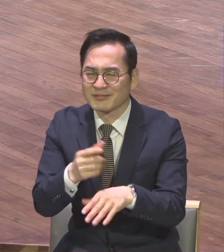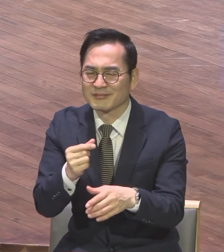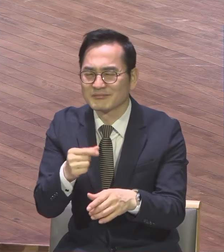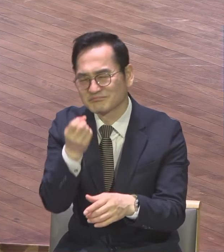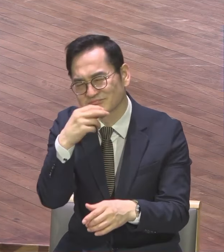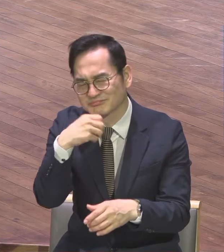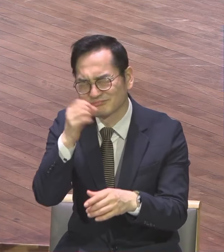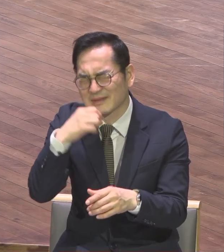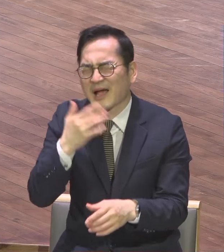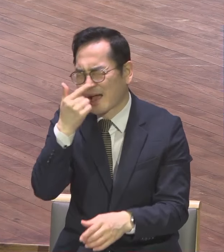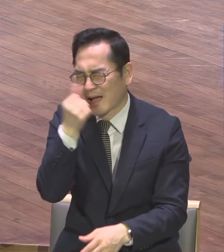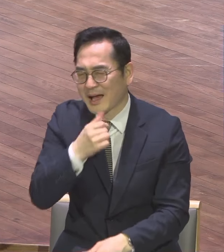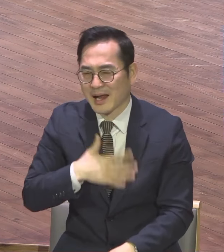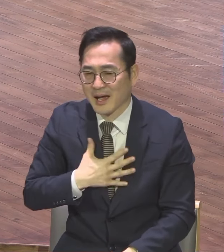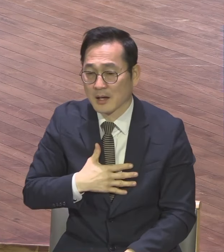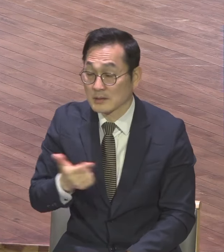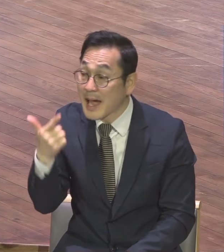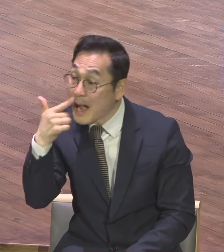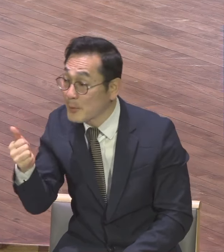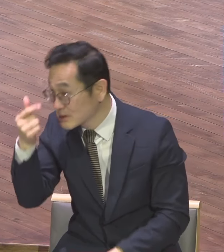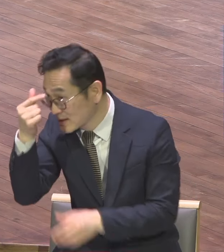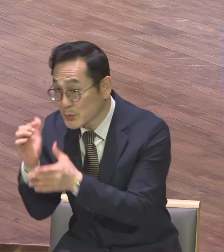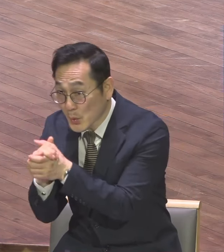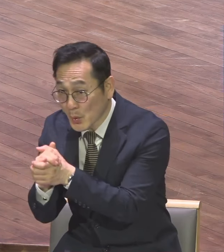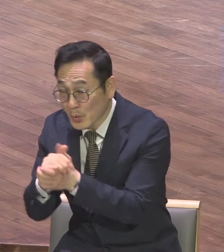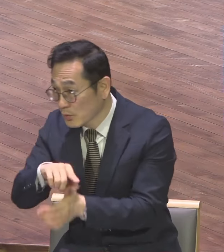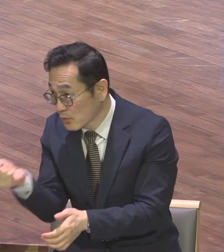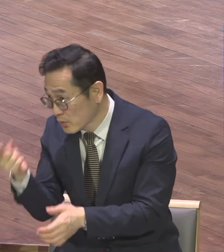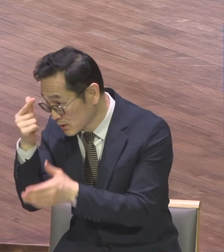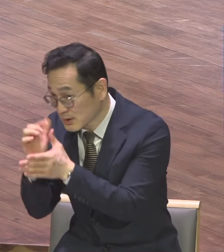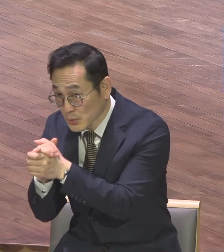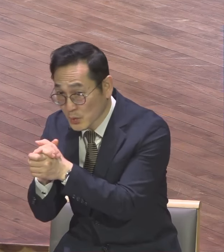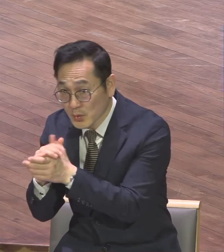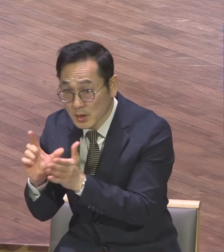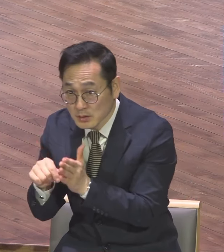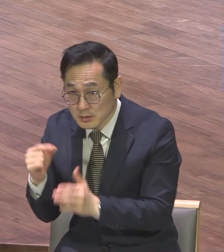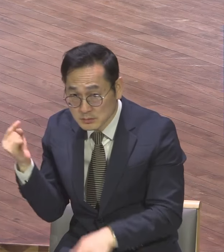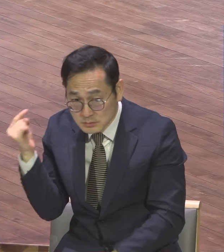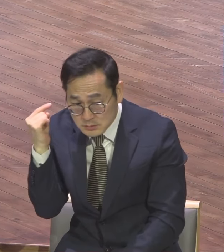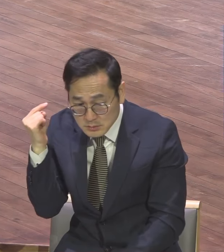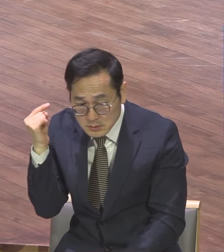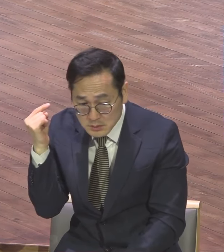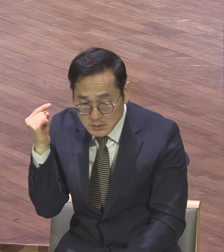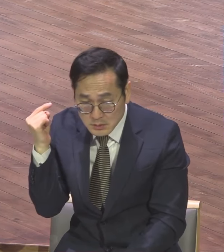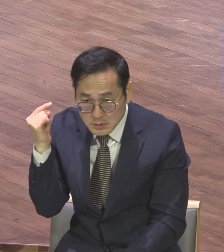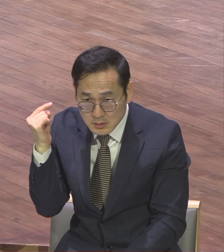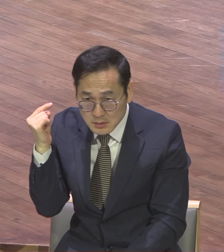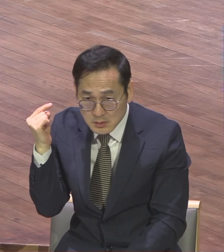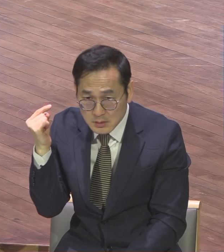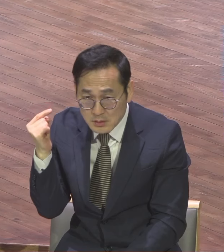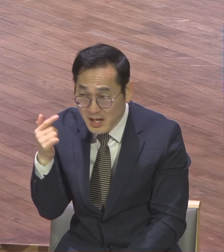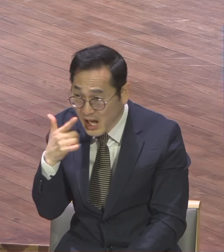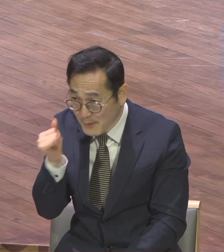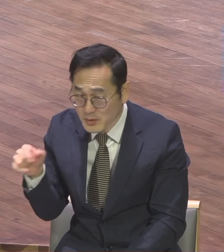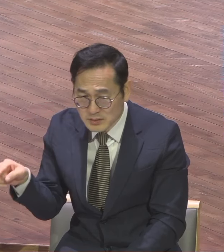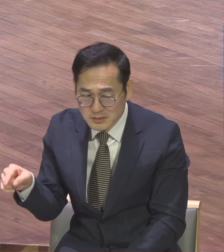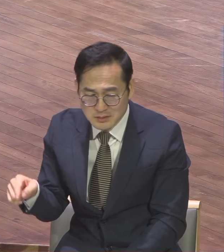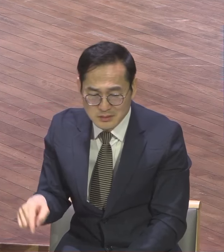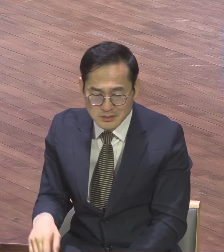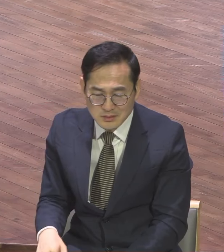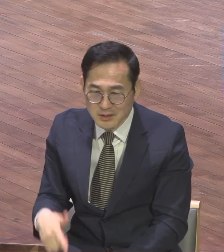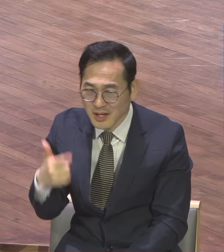그 기도를 드리면서 어떻게 우리가 잊을 수 있어요? 그게 아무리 억지로 드리지만은 할 수